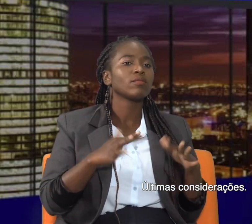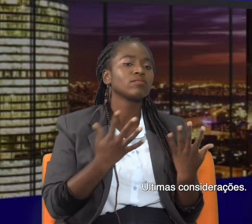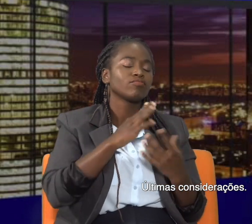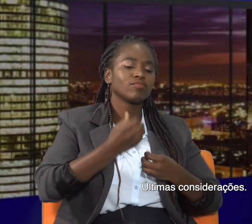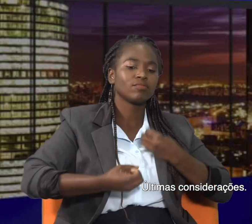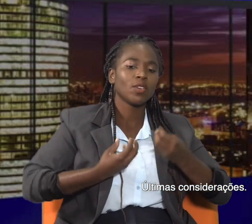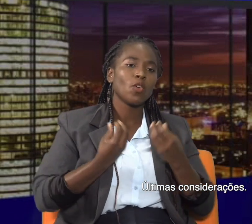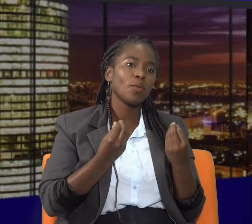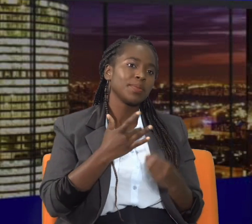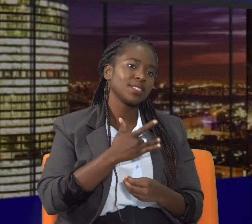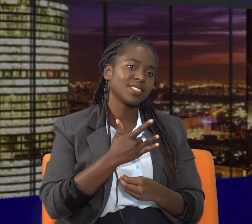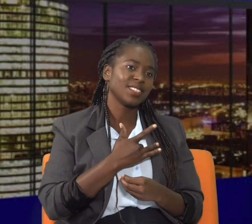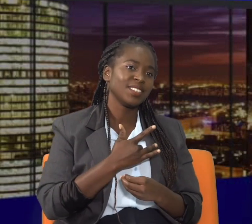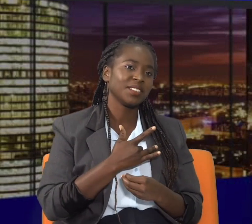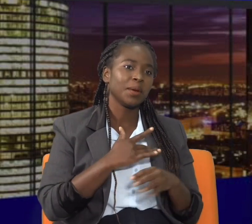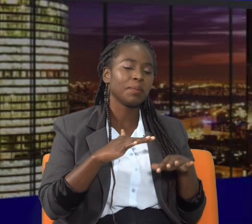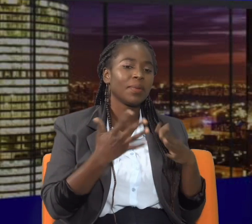Últimas considerações.